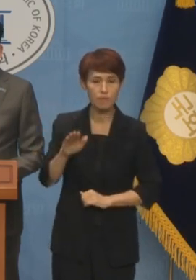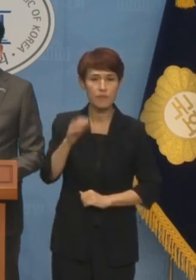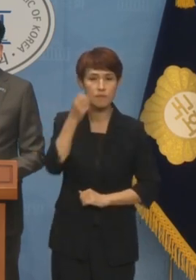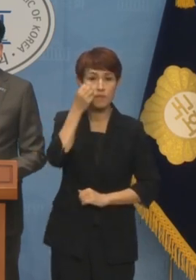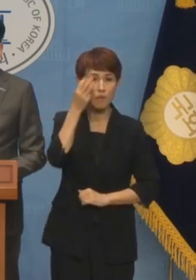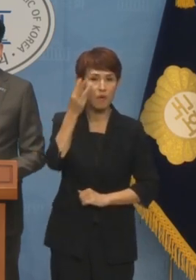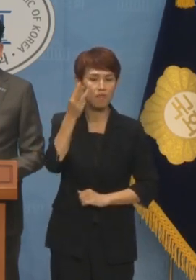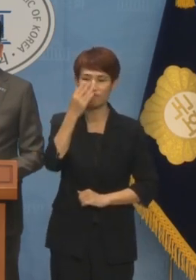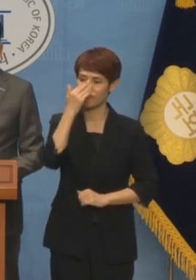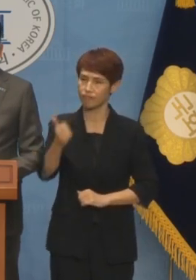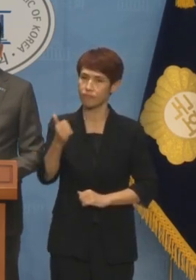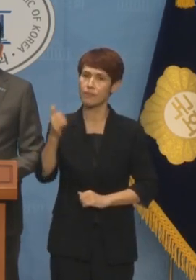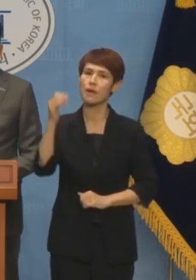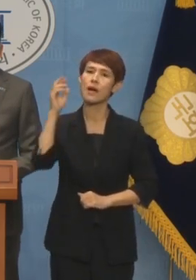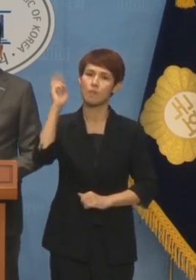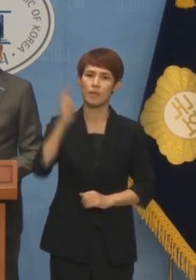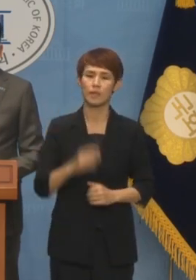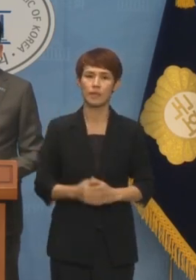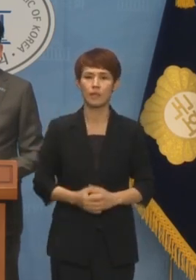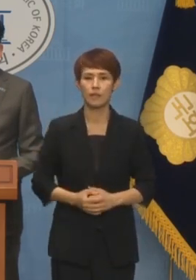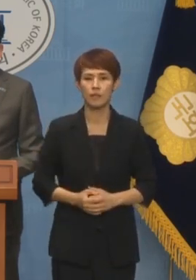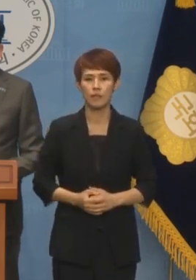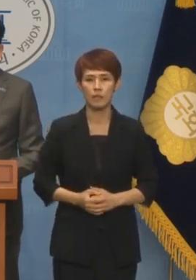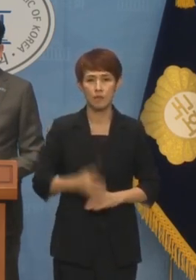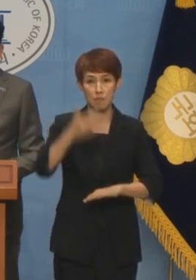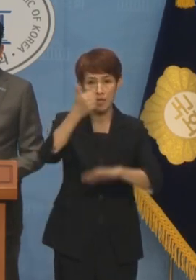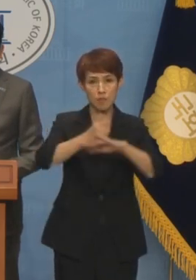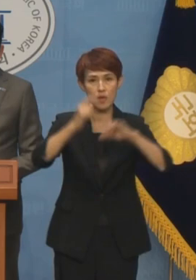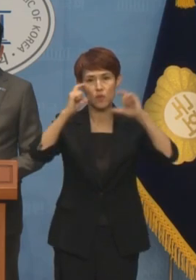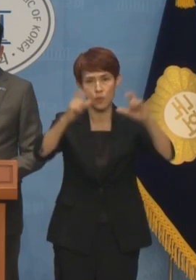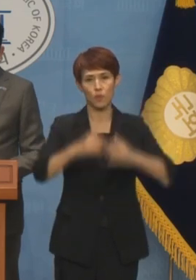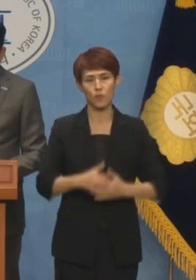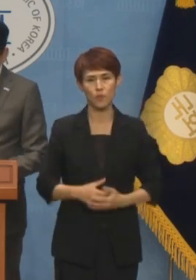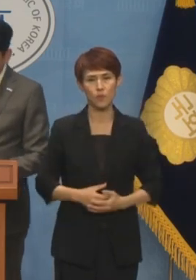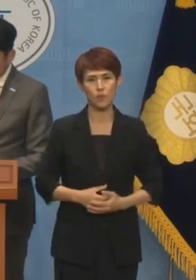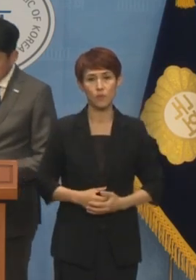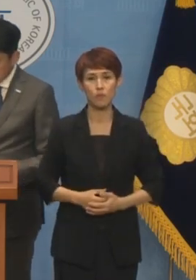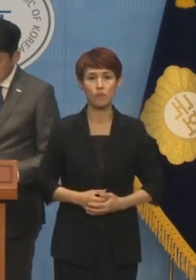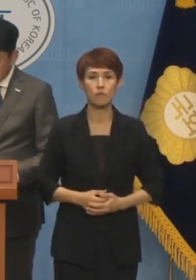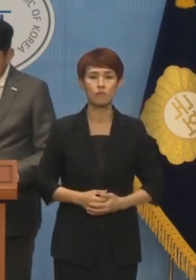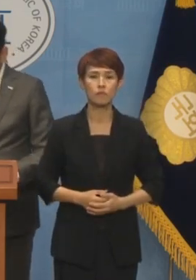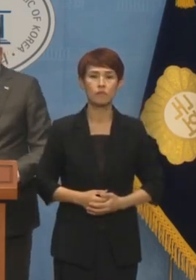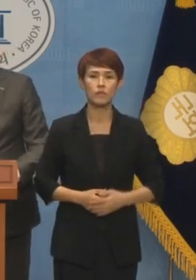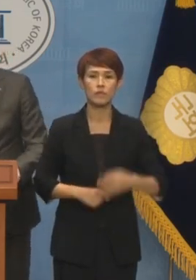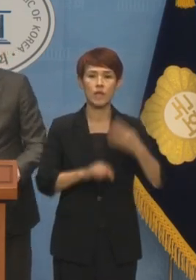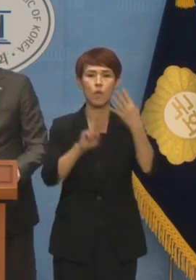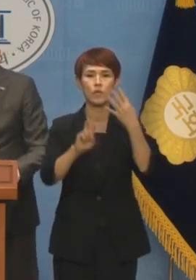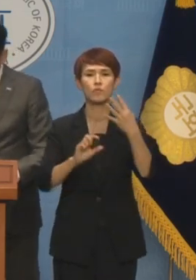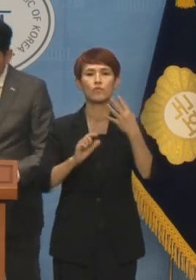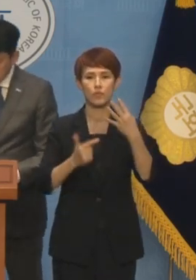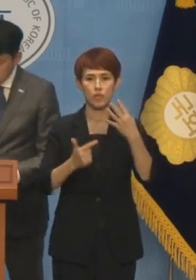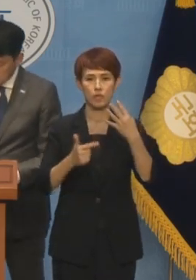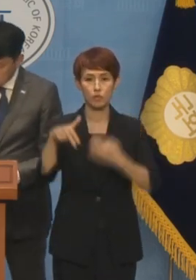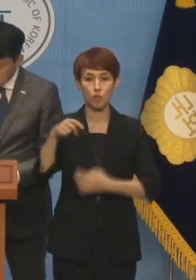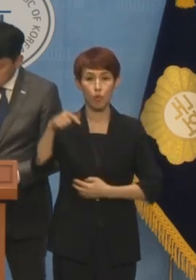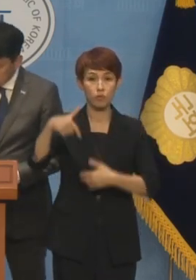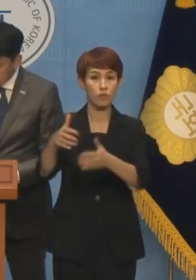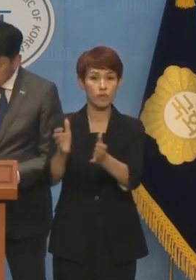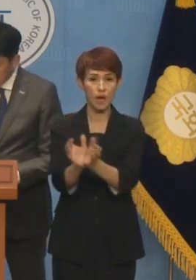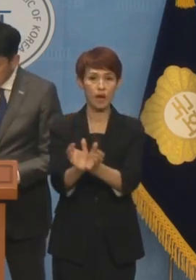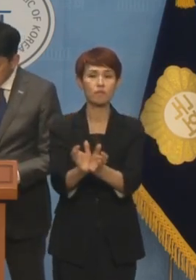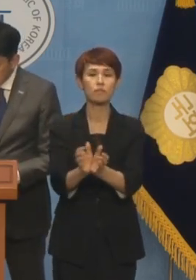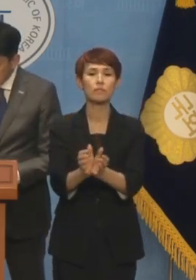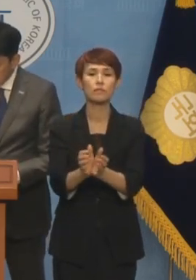3개월도 너무 길다고 하실 겁니다. 마지막 경고입니다. 2024년 4월 26일 조국혁신당